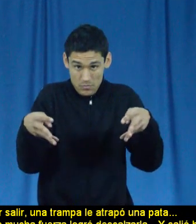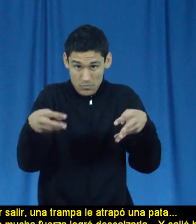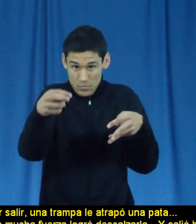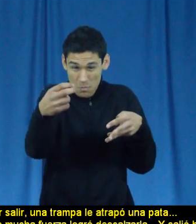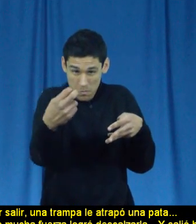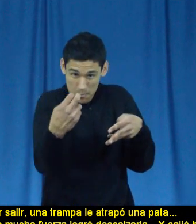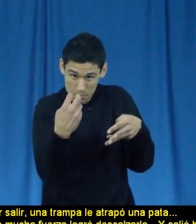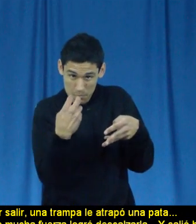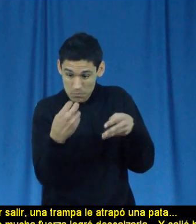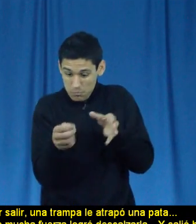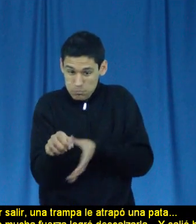Al querer salir,